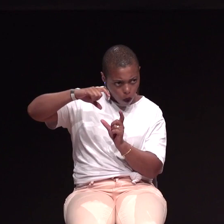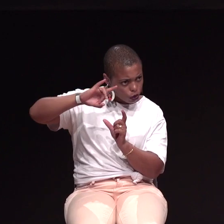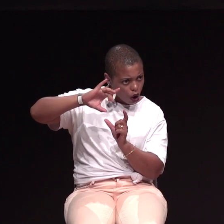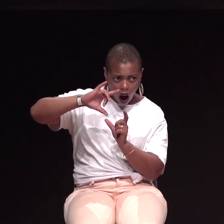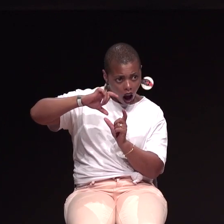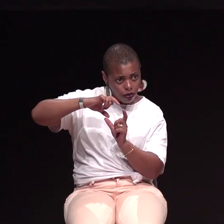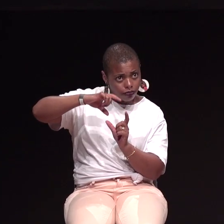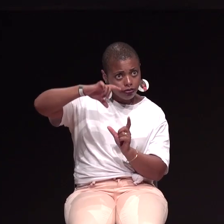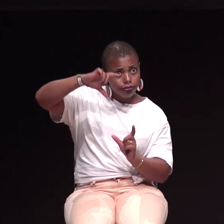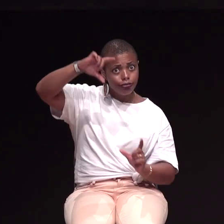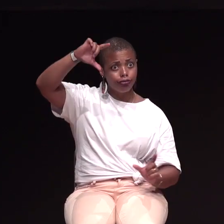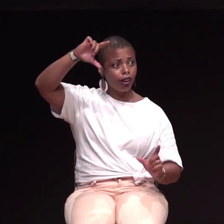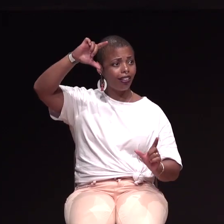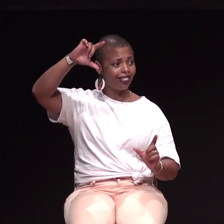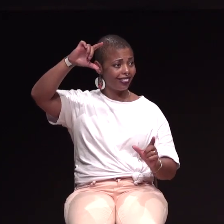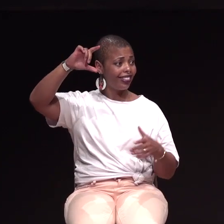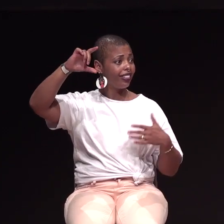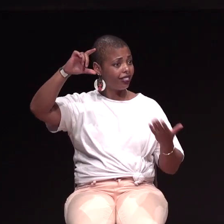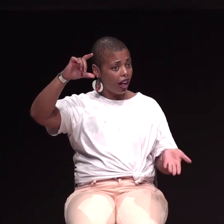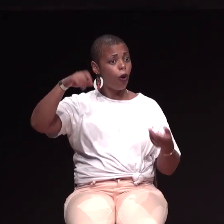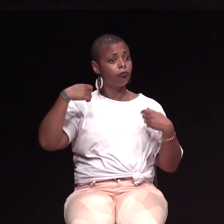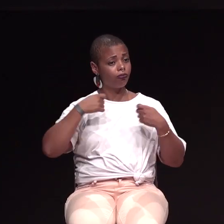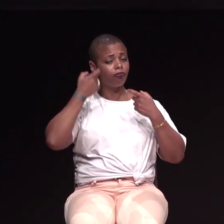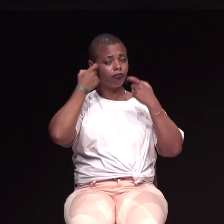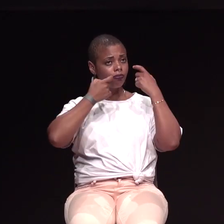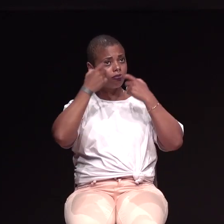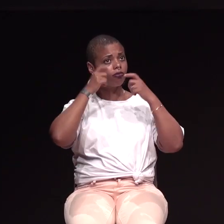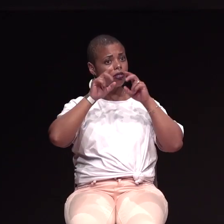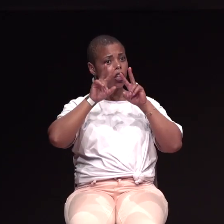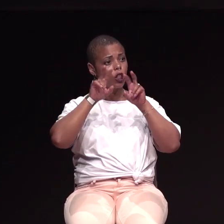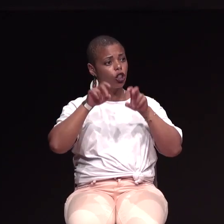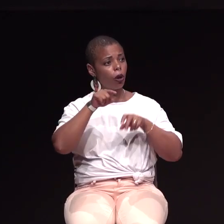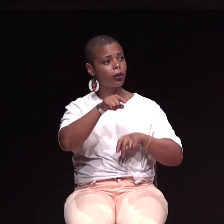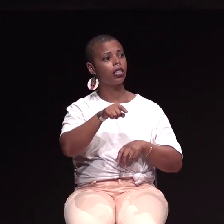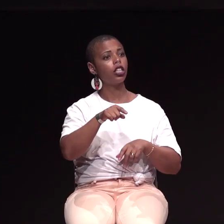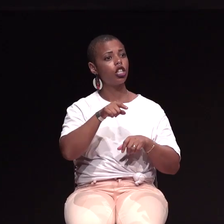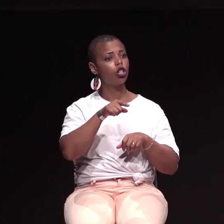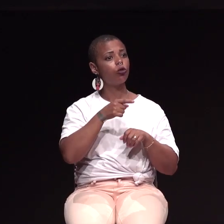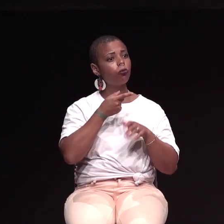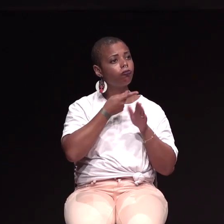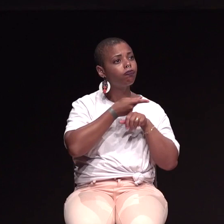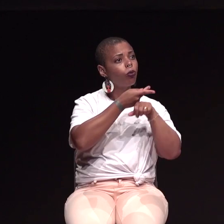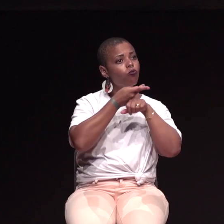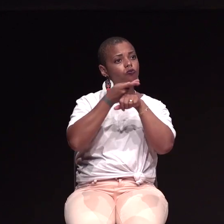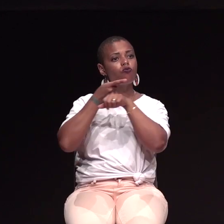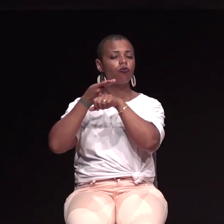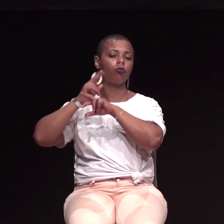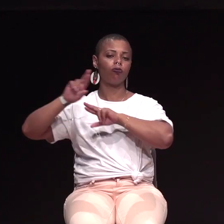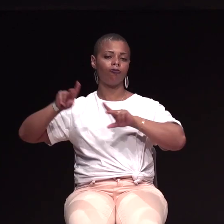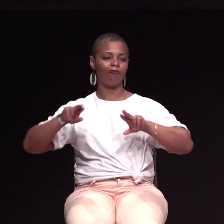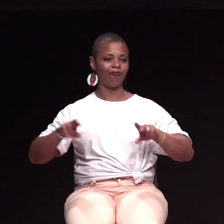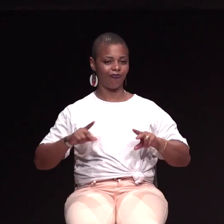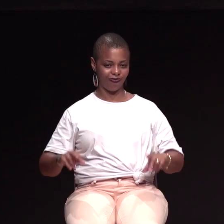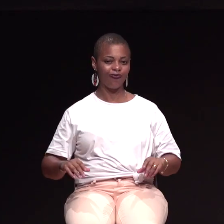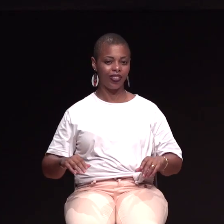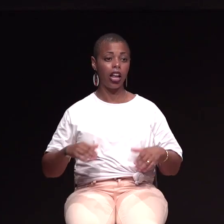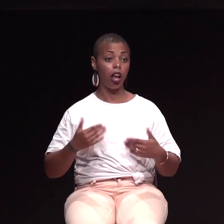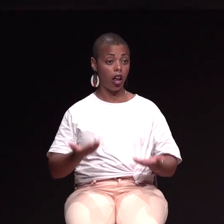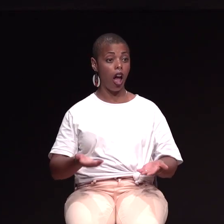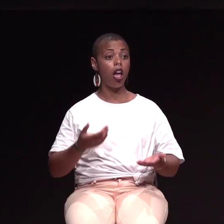essa preocupação e eu acho que ao partir do momento que o projeto foi